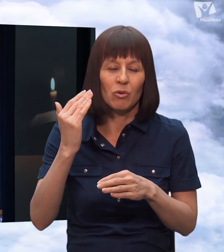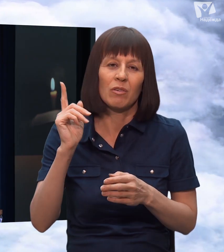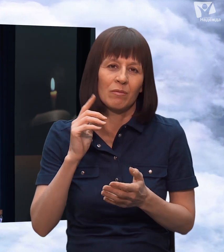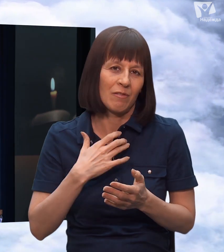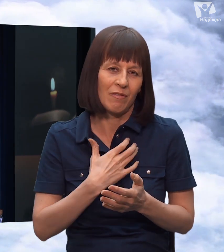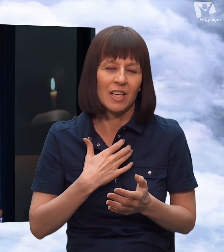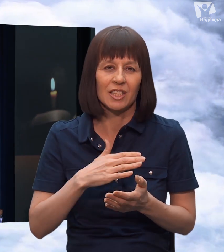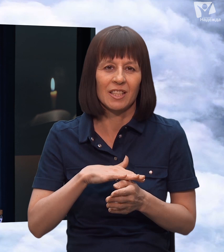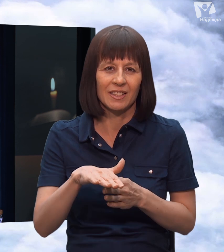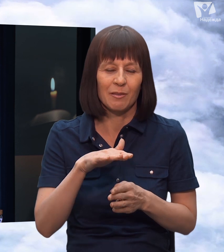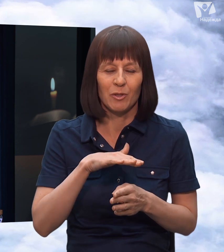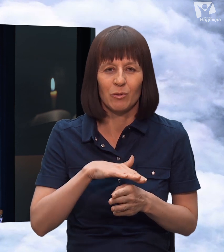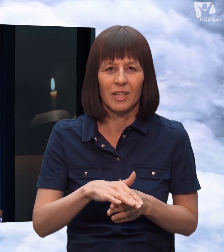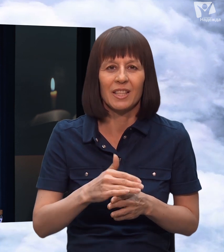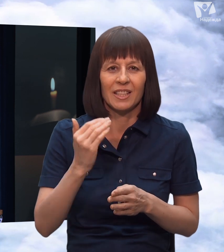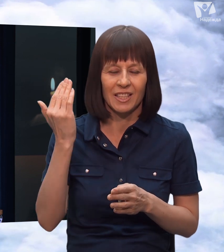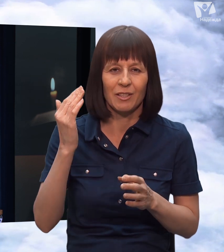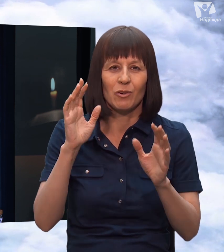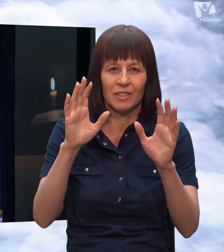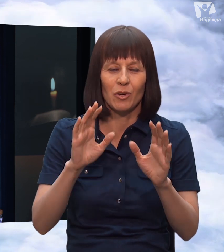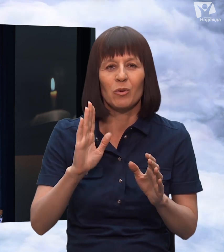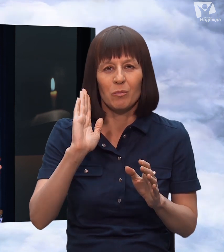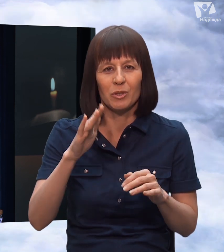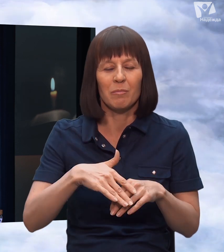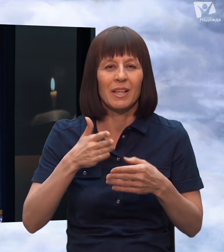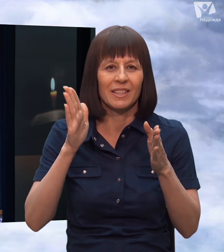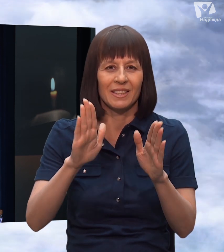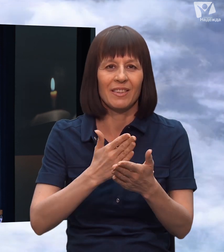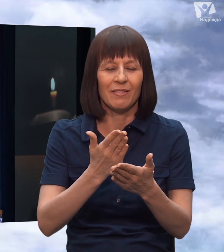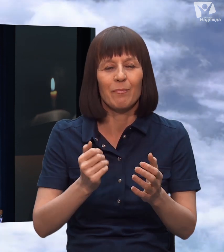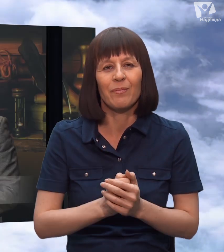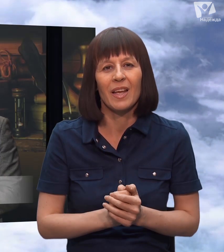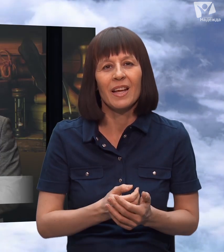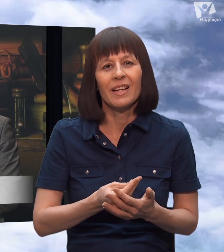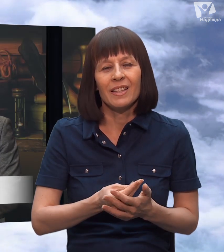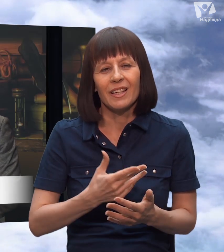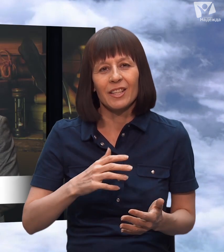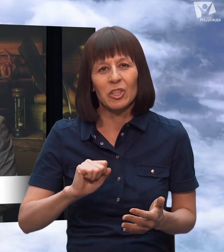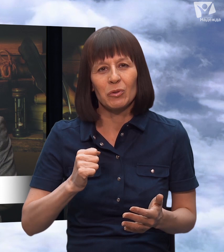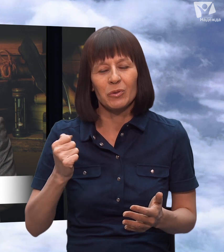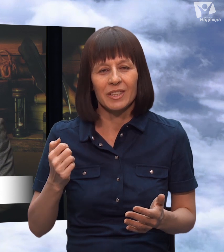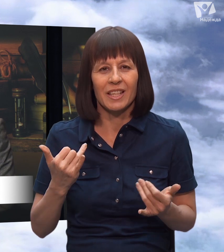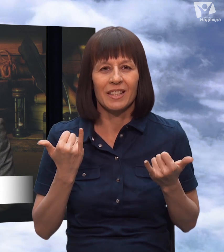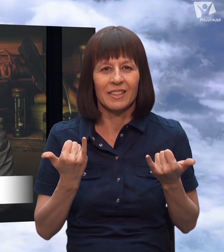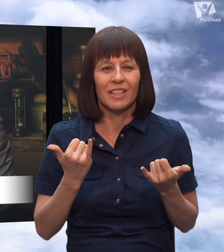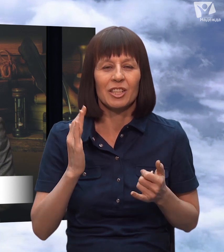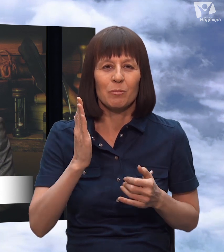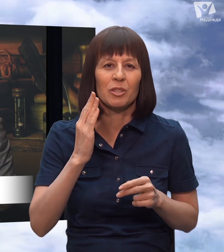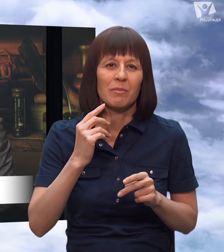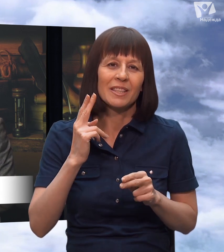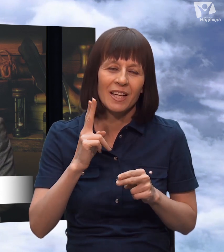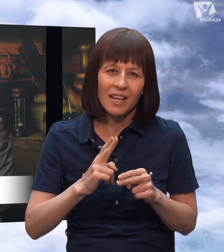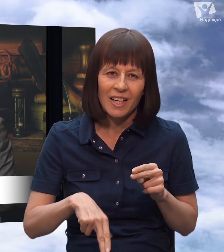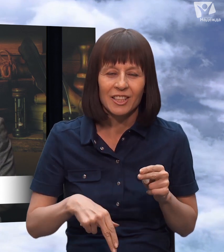важно в его жизни то есть завет закон благословение за это дорогие друзья на этом мы завершаем наш